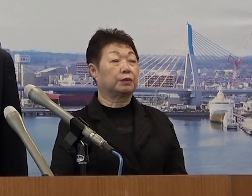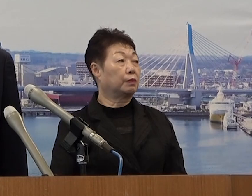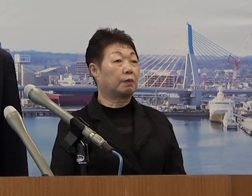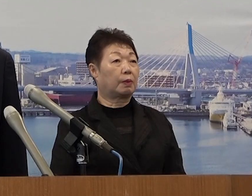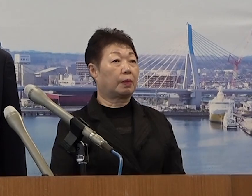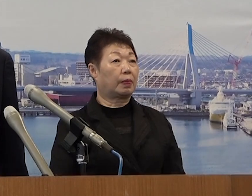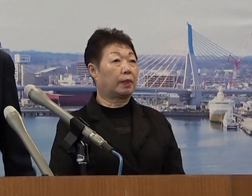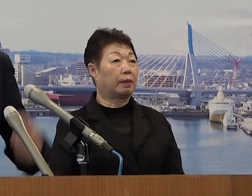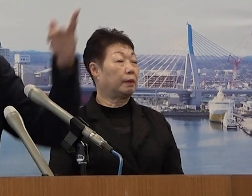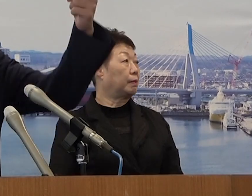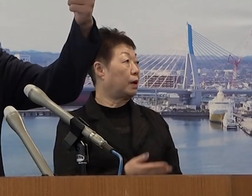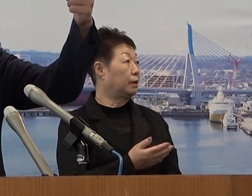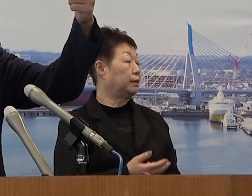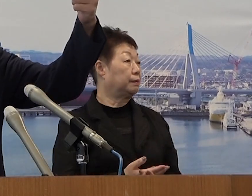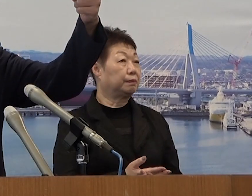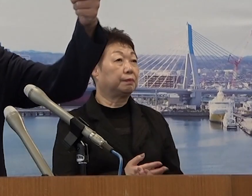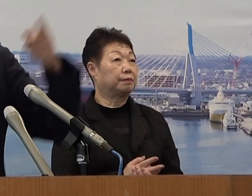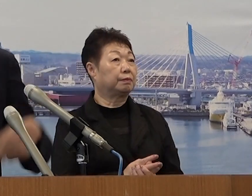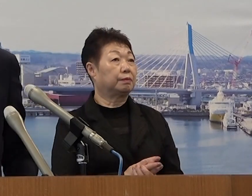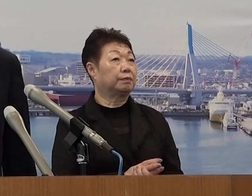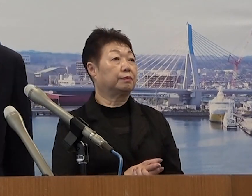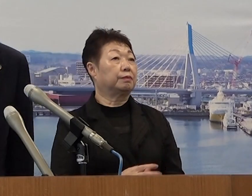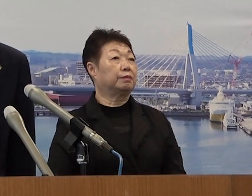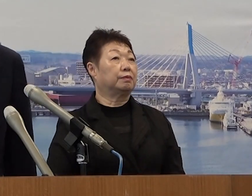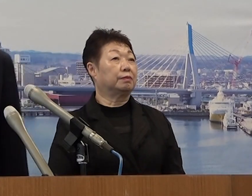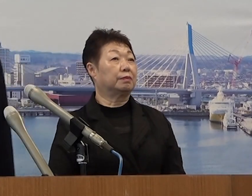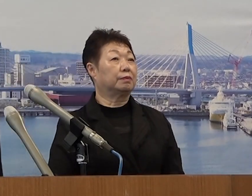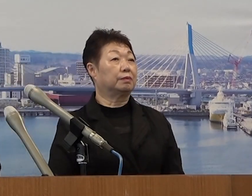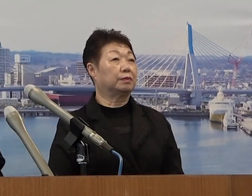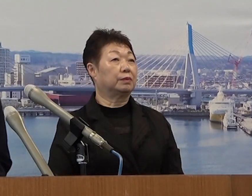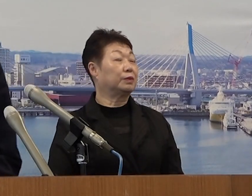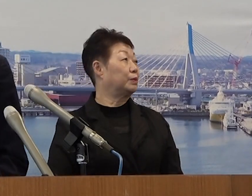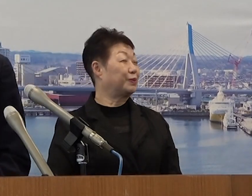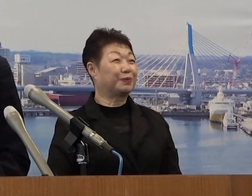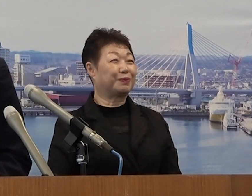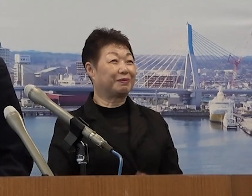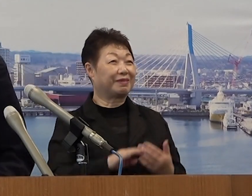い、内容ですので、それでは案件、あ、すみません、